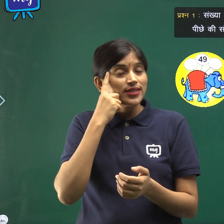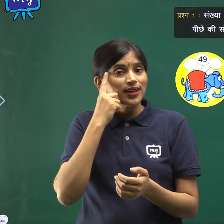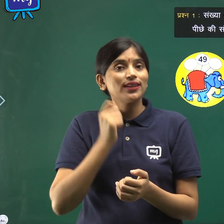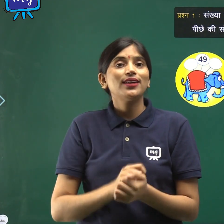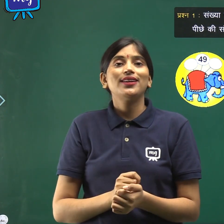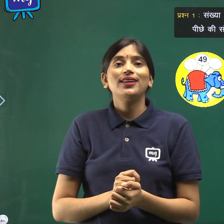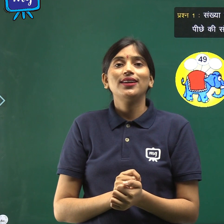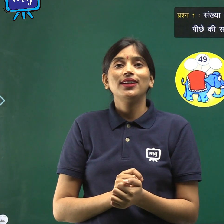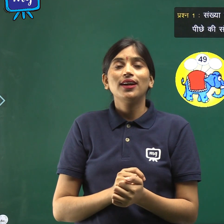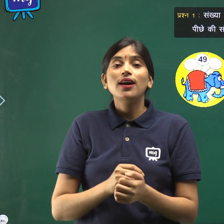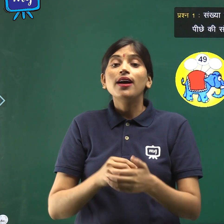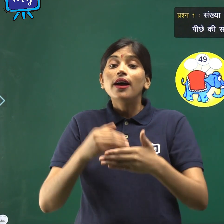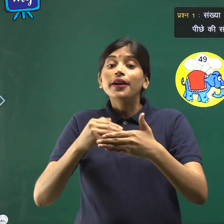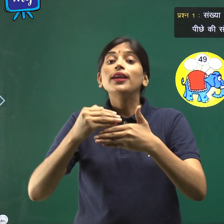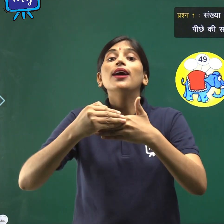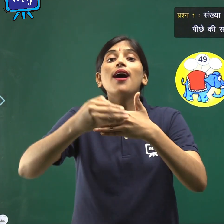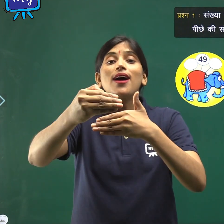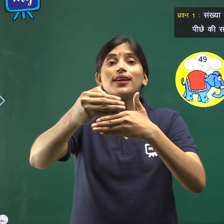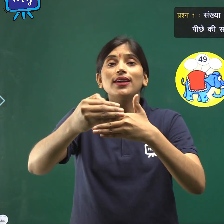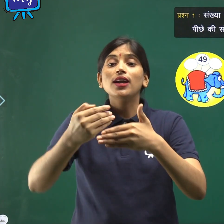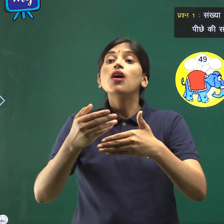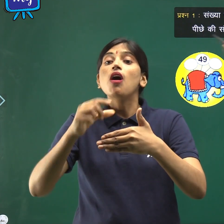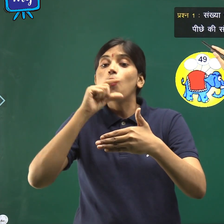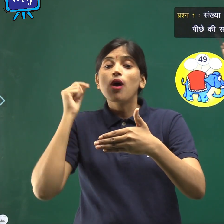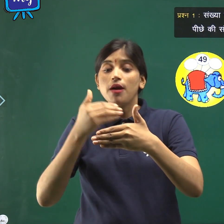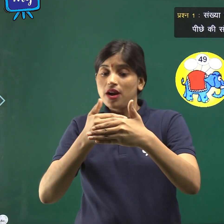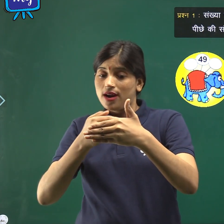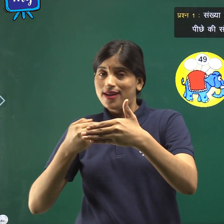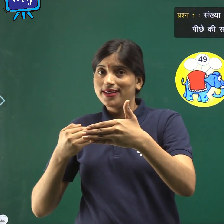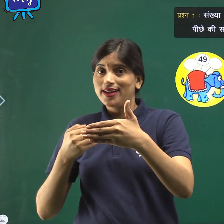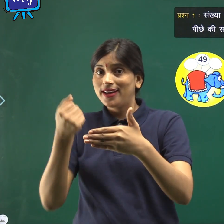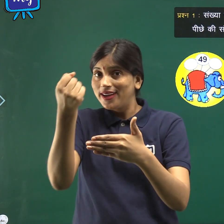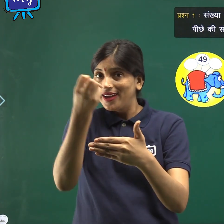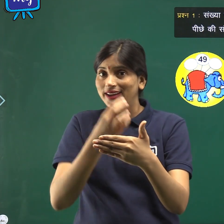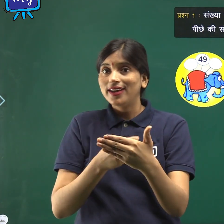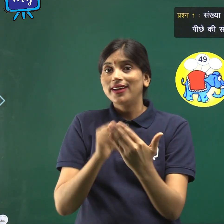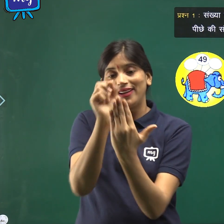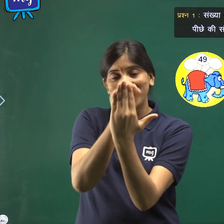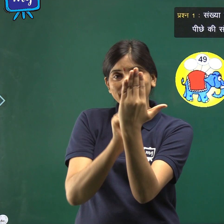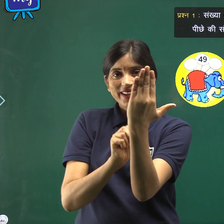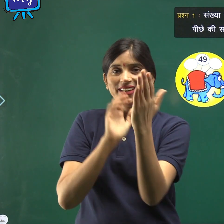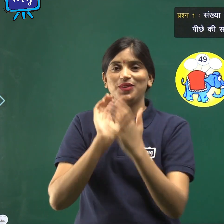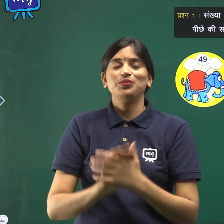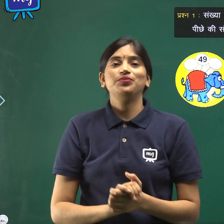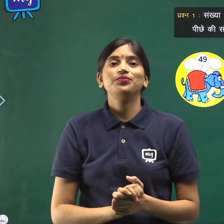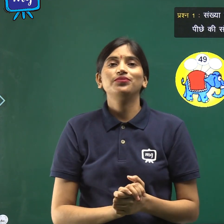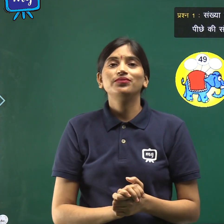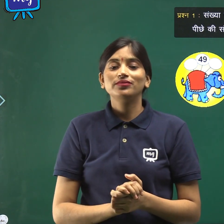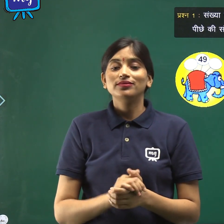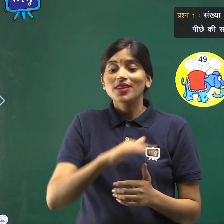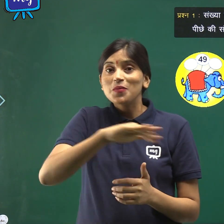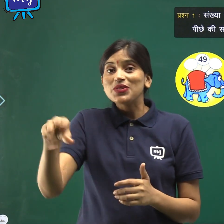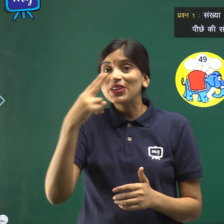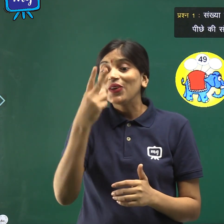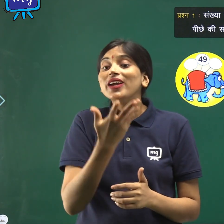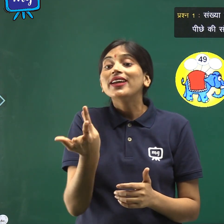कर ठीक आगे व ठीक पीछे की संख्याएं लिखिए। बच्चों देखो